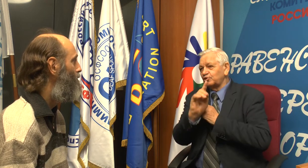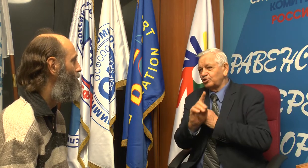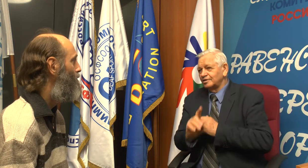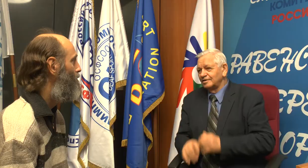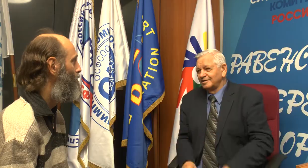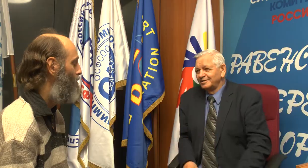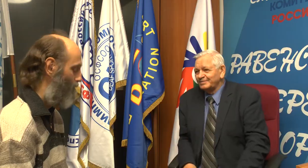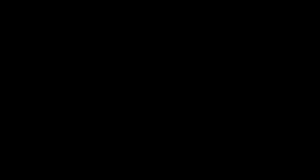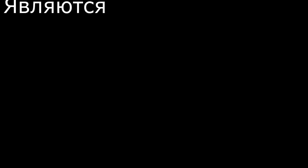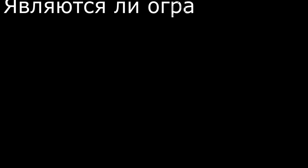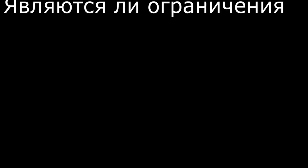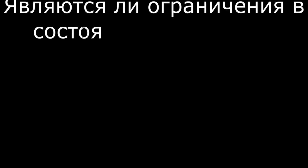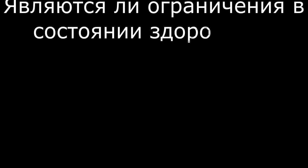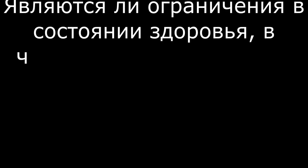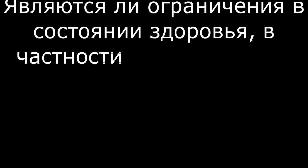выскочит.